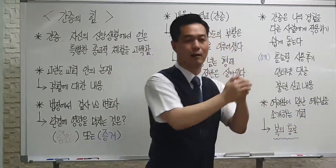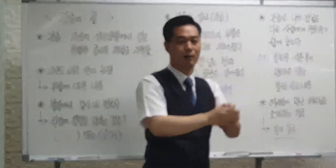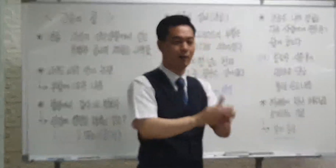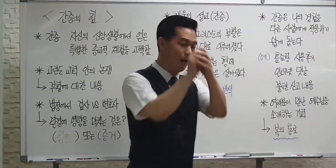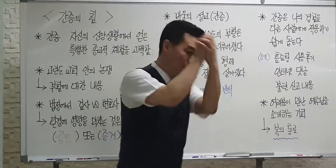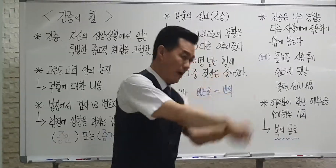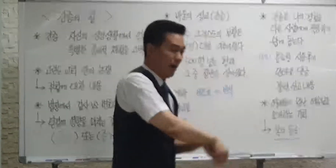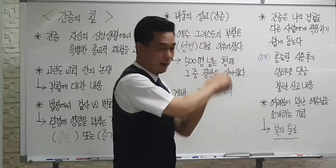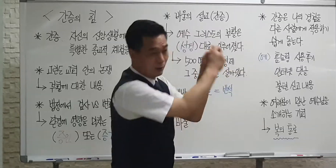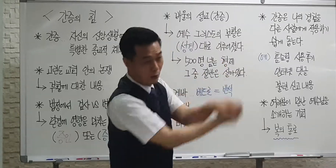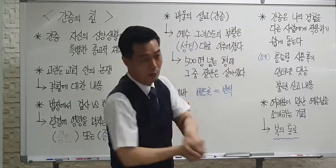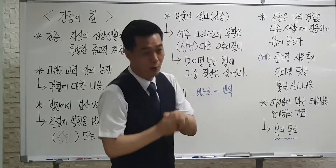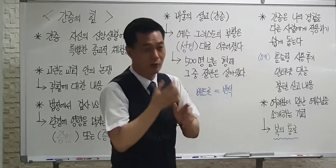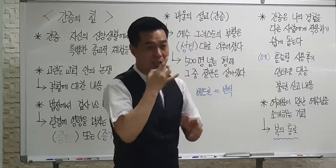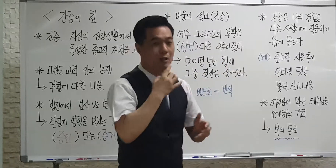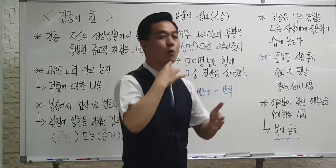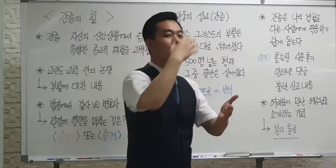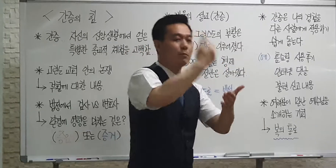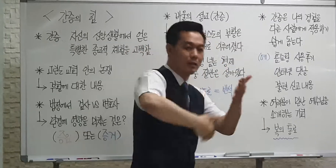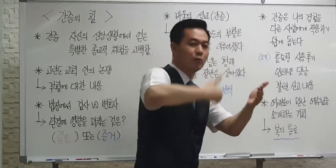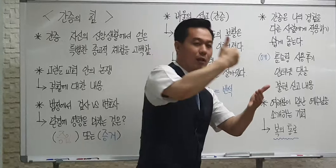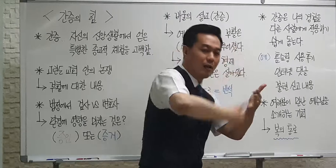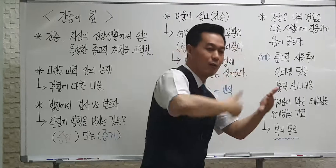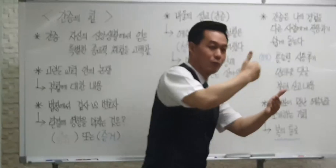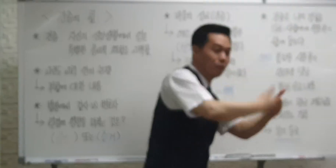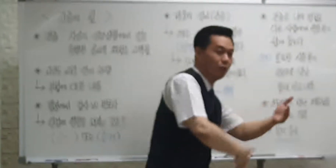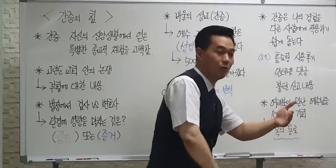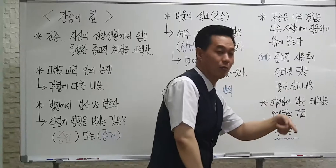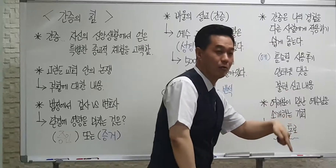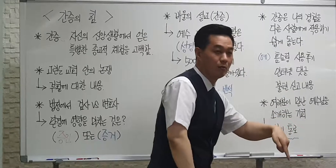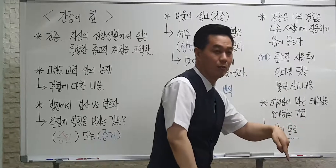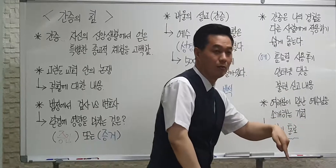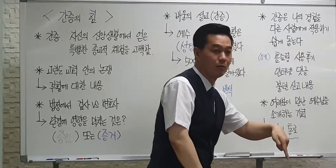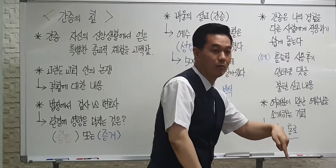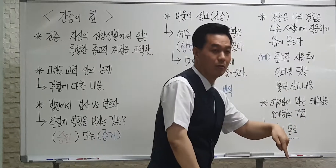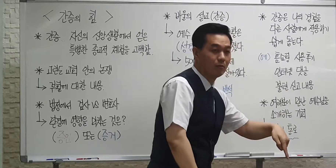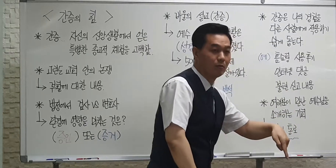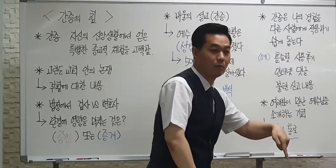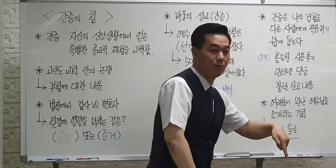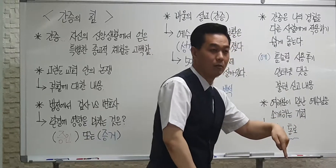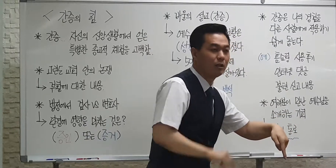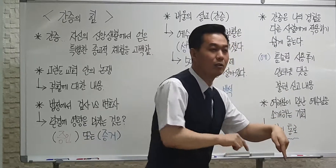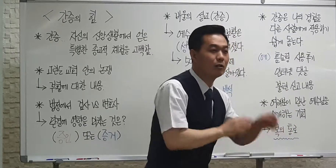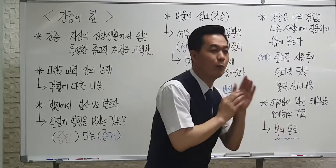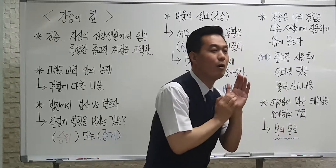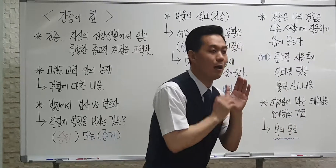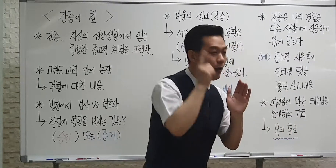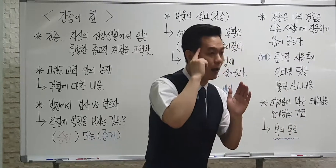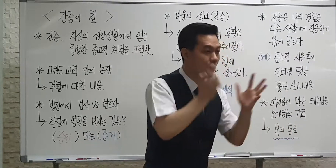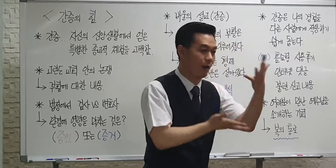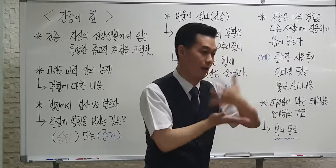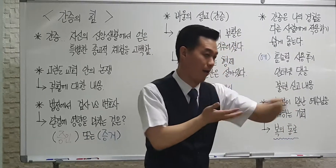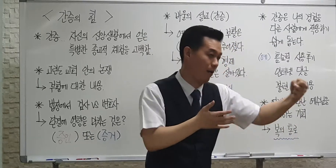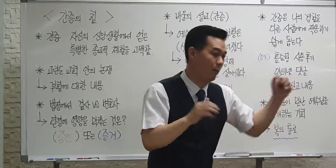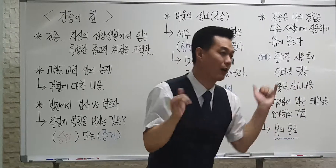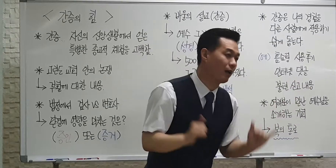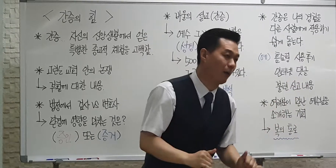막 이렇게 털면 곡식만 따로 떼내는 거거든요. 근데 그거를 몰래 왜?